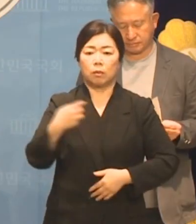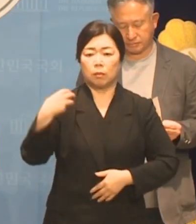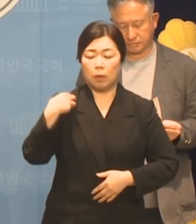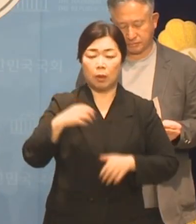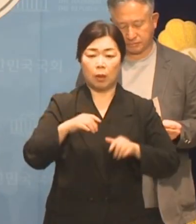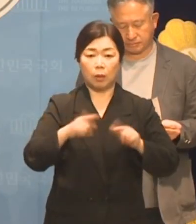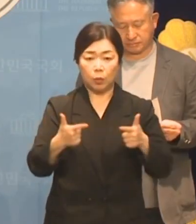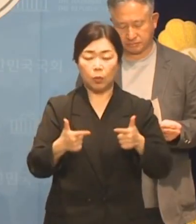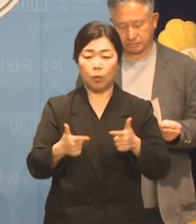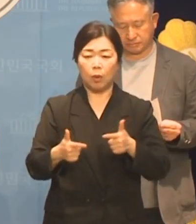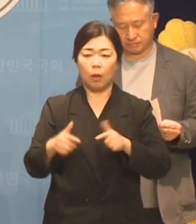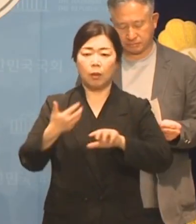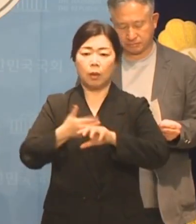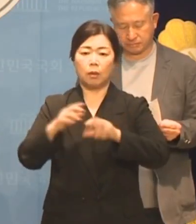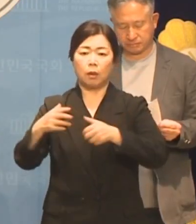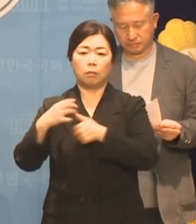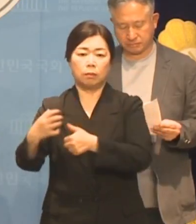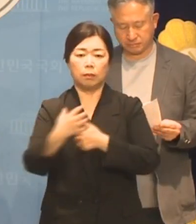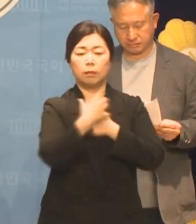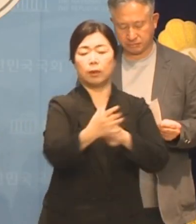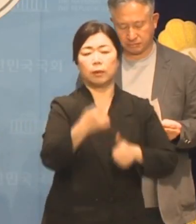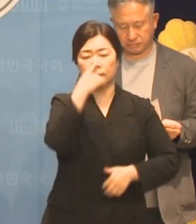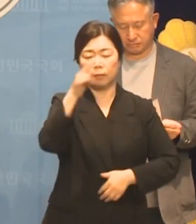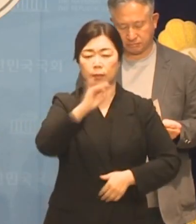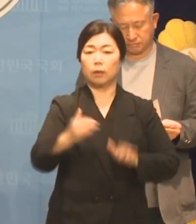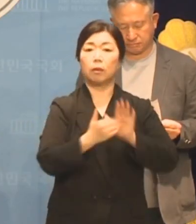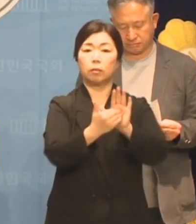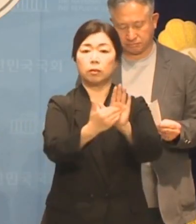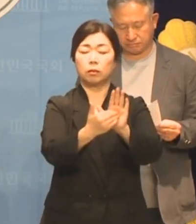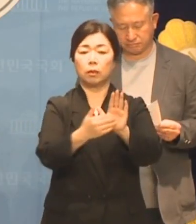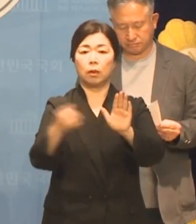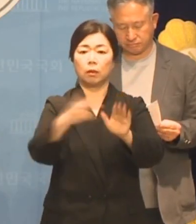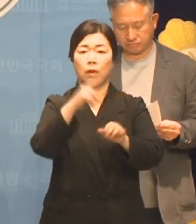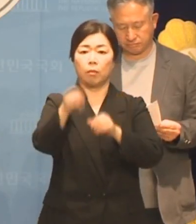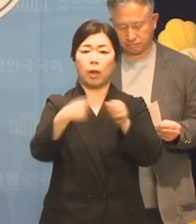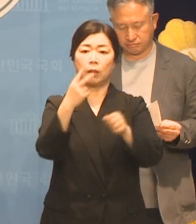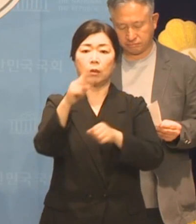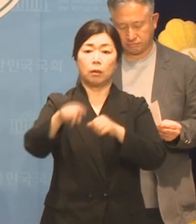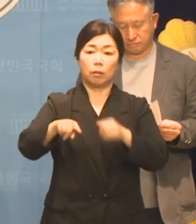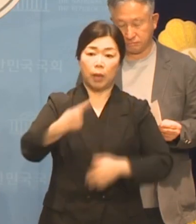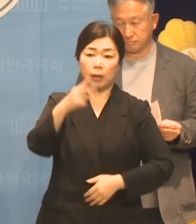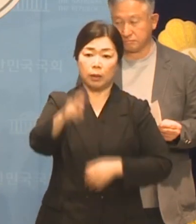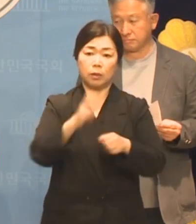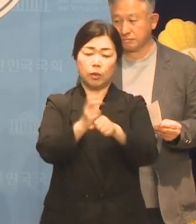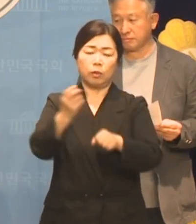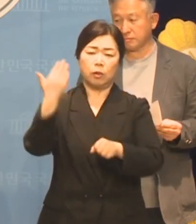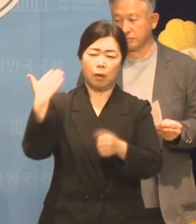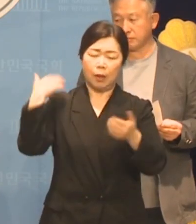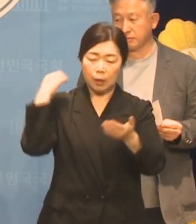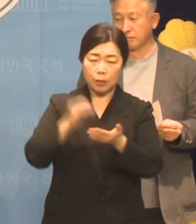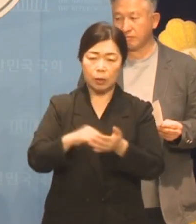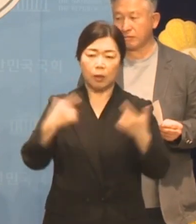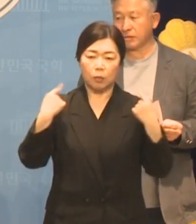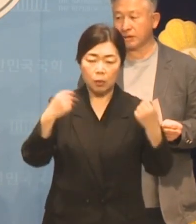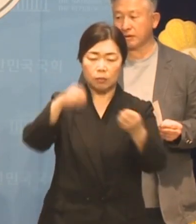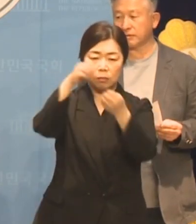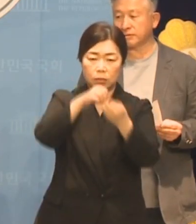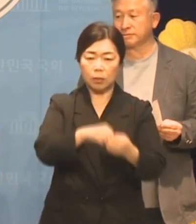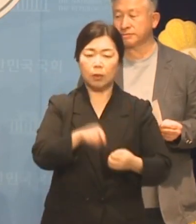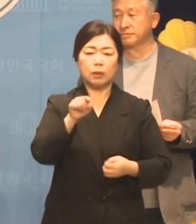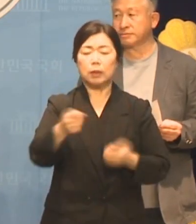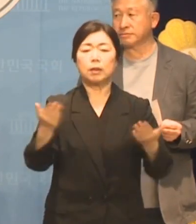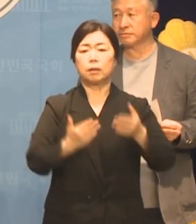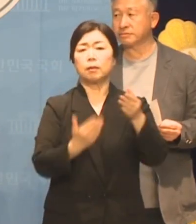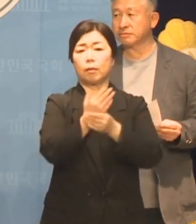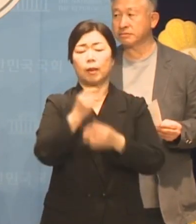협의를 단호히 거부하며 다시금 120년 전에 역사가 되풀이되어서는 안 되는 우려의 근심과